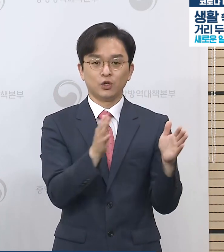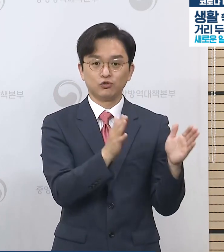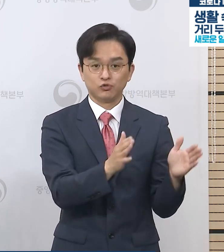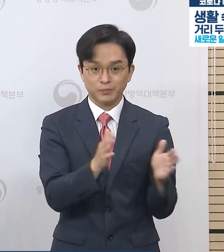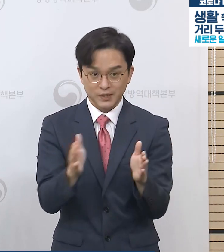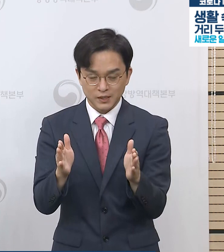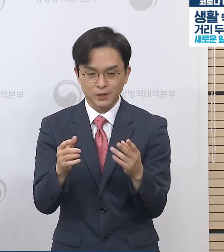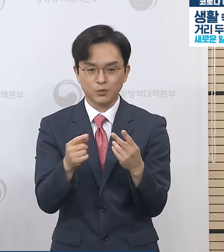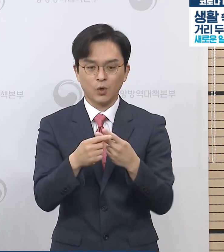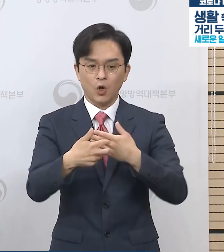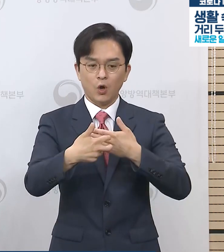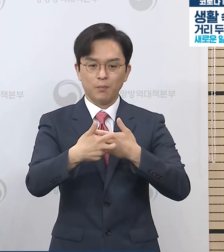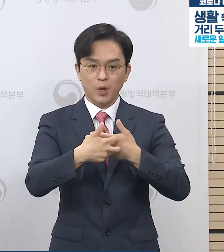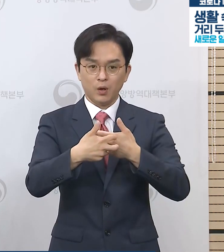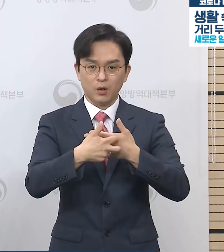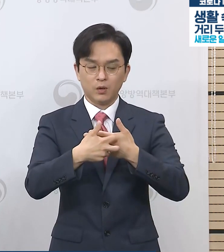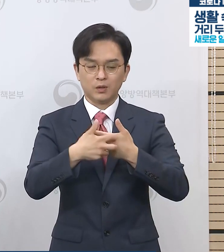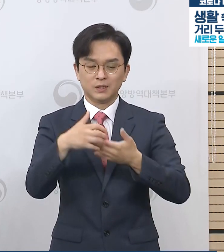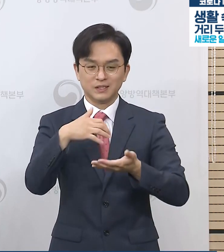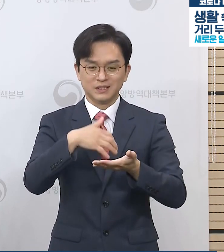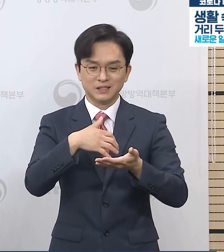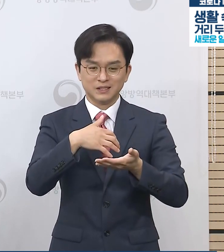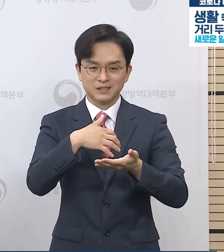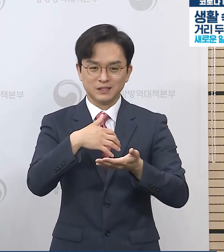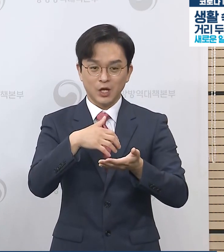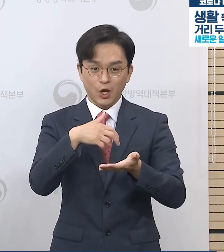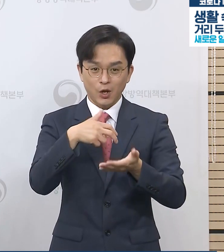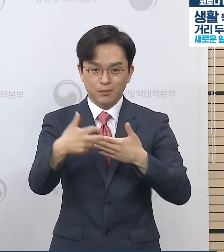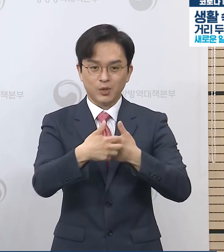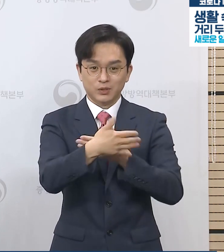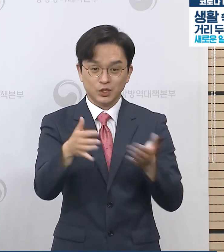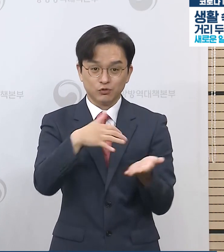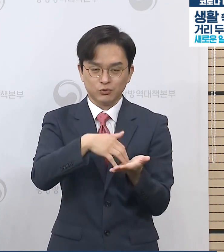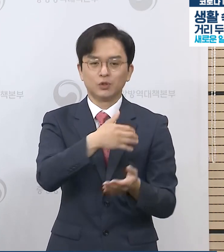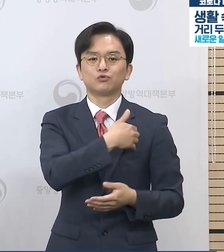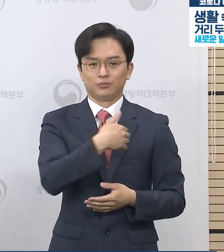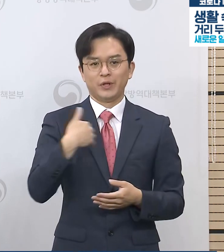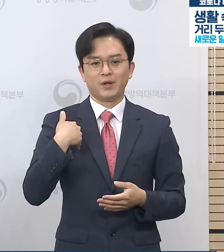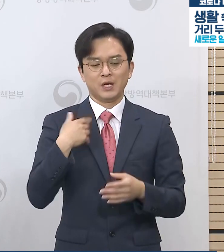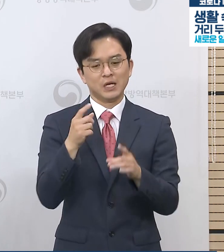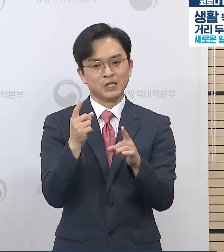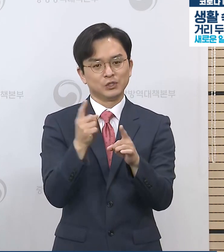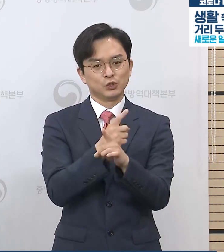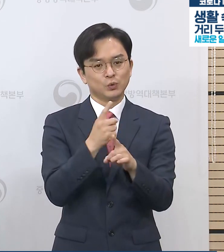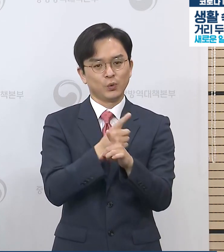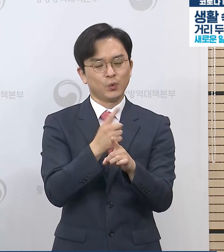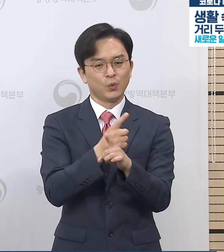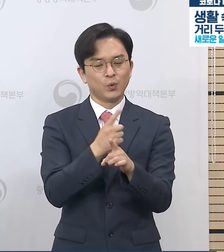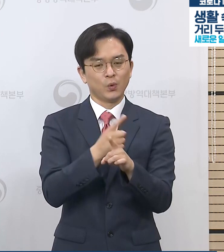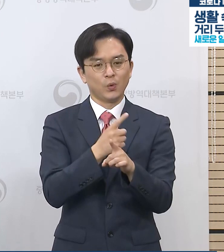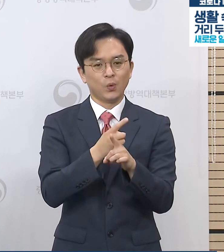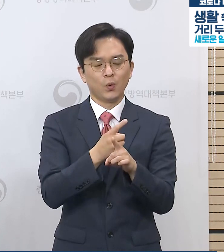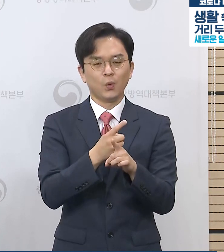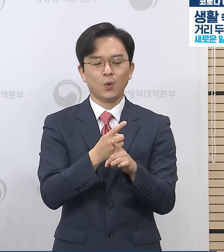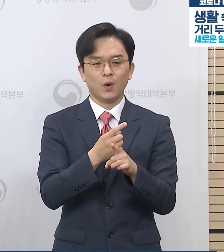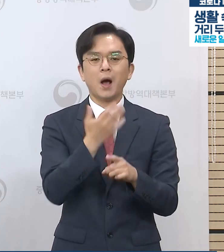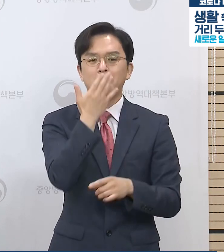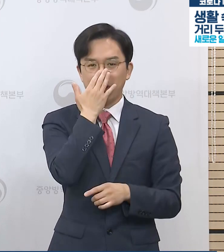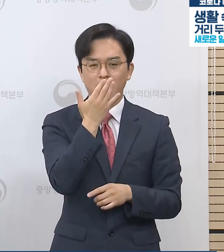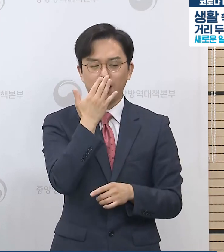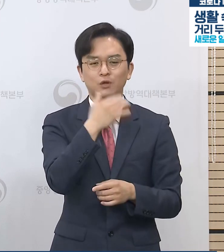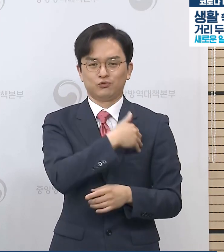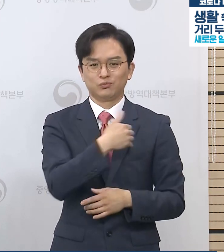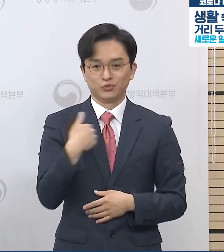어려움이 없다는 점을 말씀을 드리고, 정부에서는 감염병 환자의 위중도에 따라서 의료 자원을 배분을